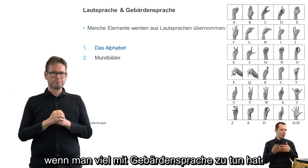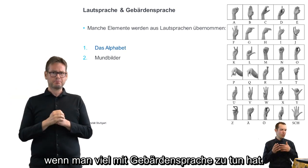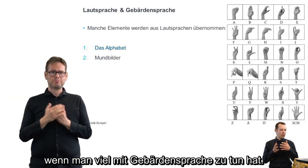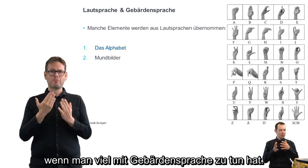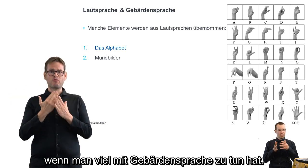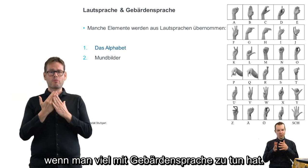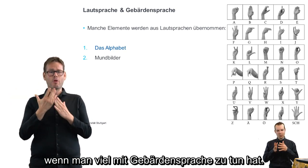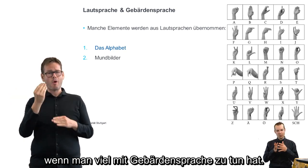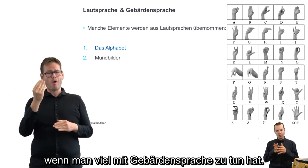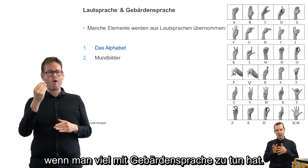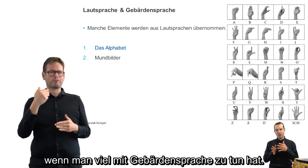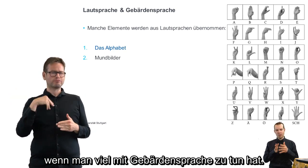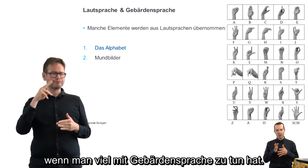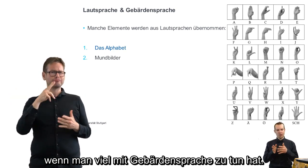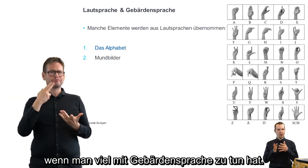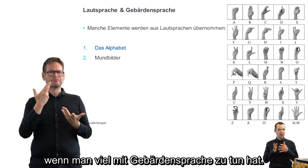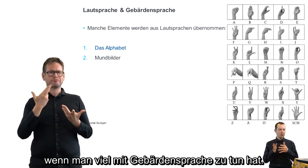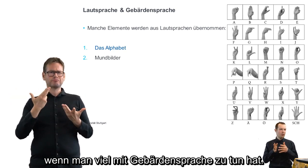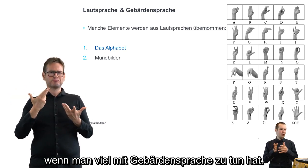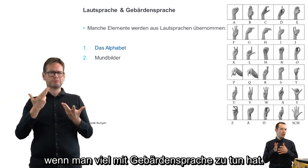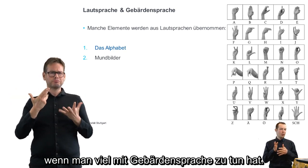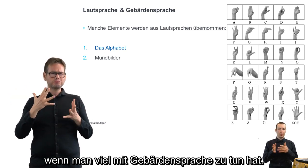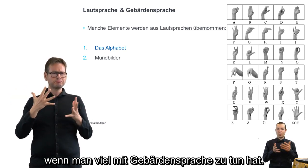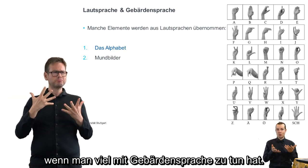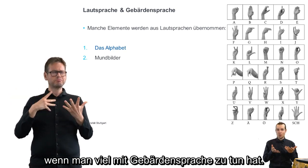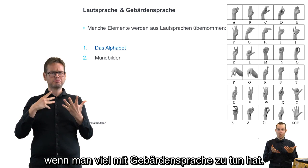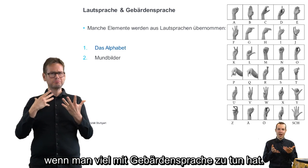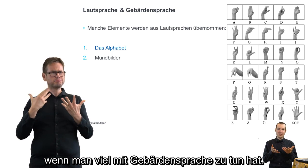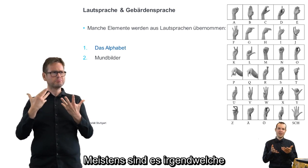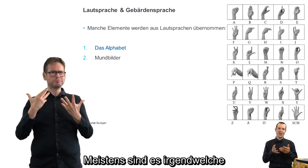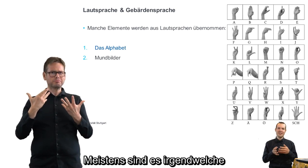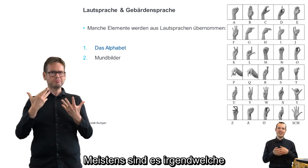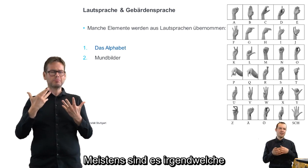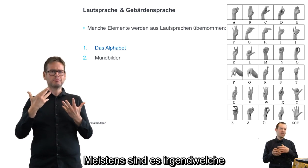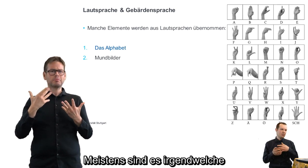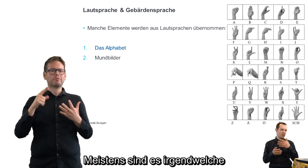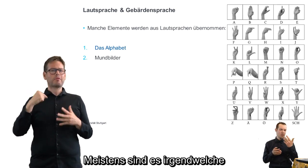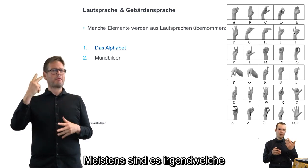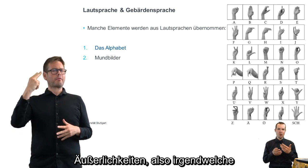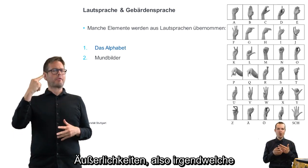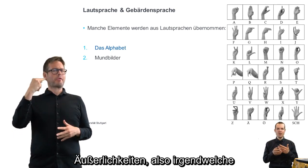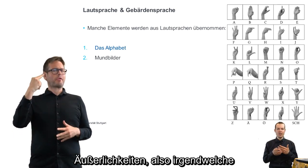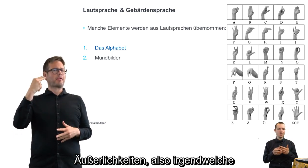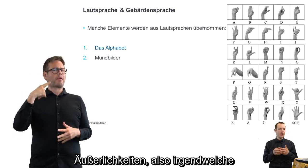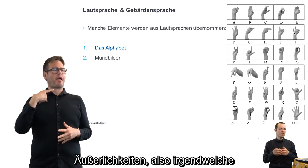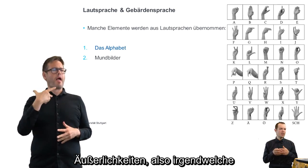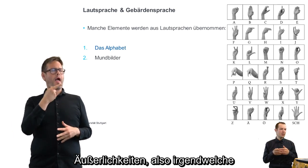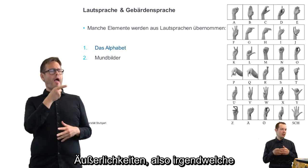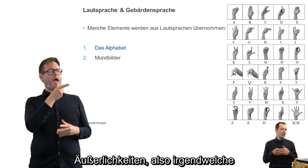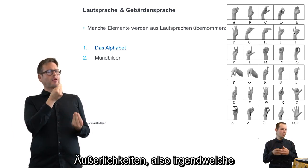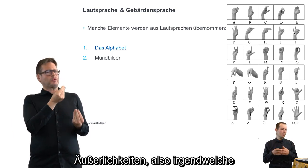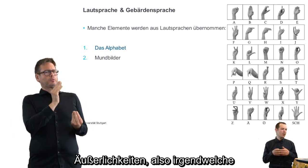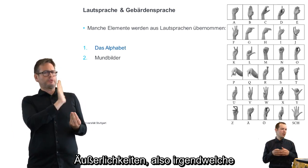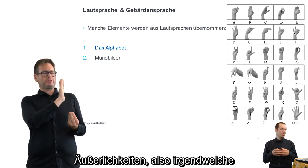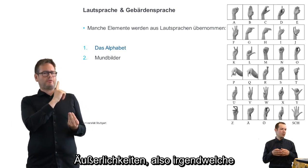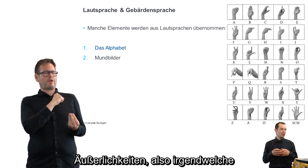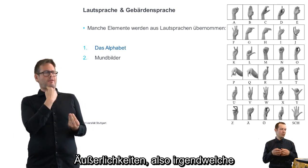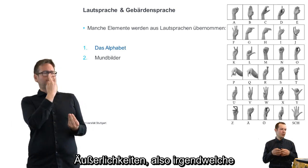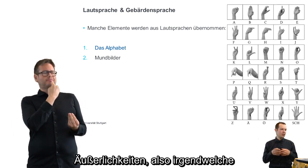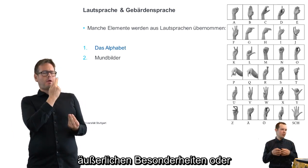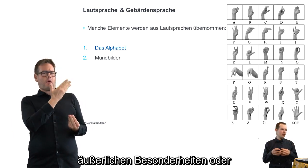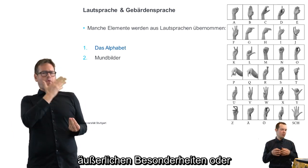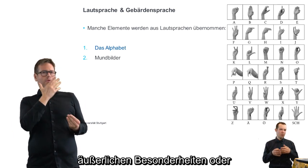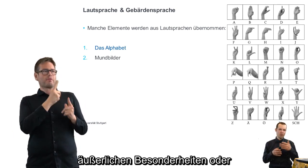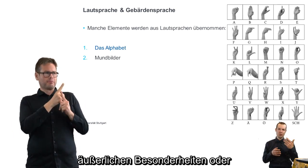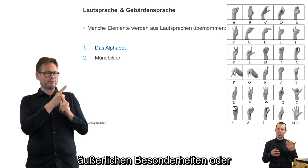eben viel mit Gebärdensprachen zu tun hat. Meistens sind es irgendwelche Äußerlichkeiten, also